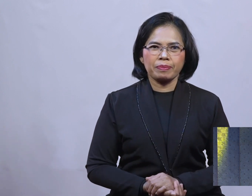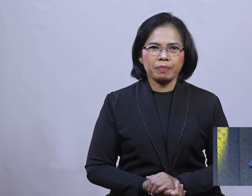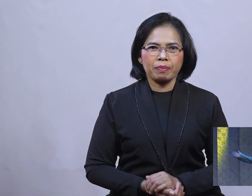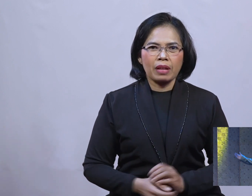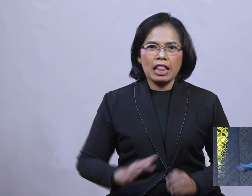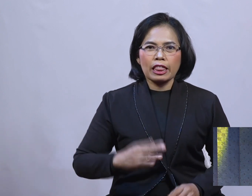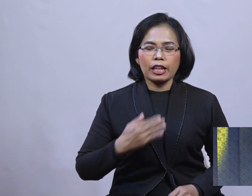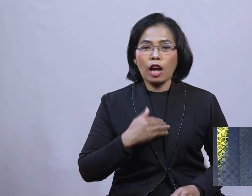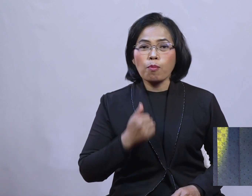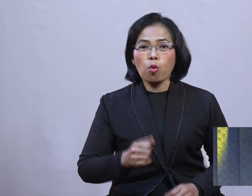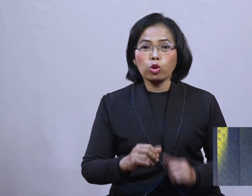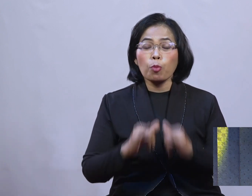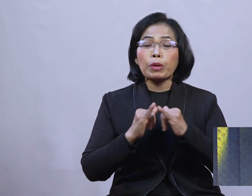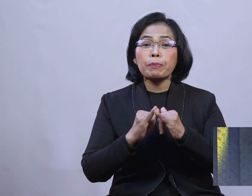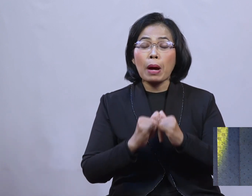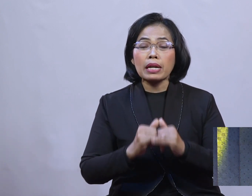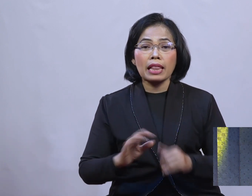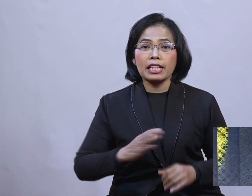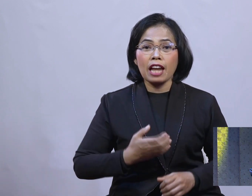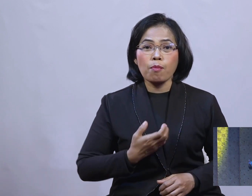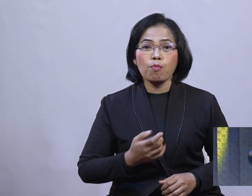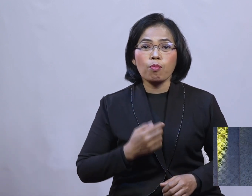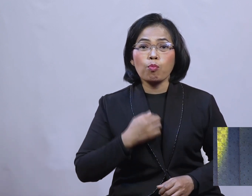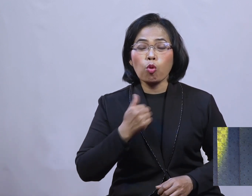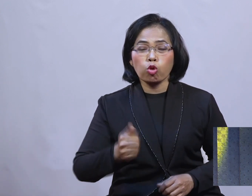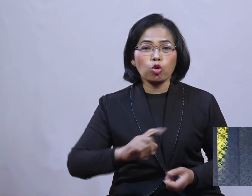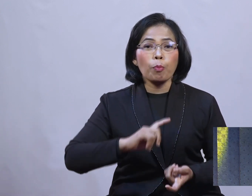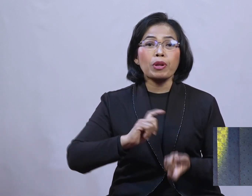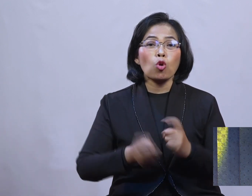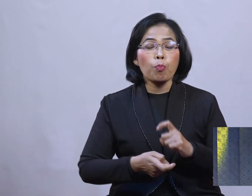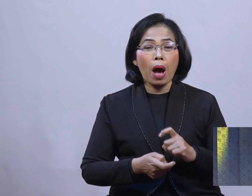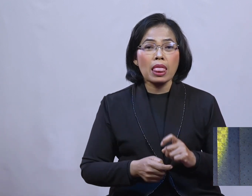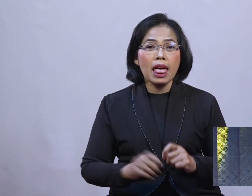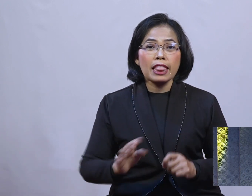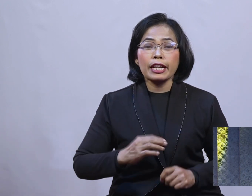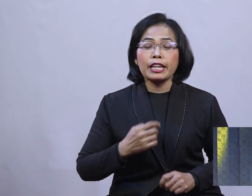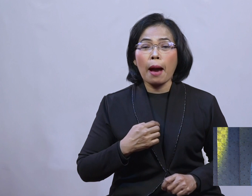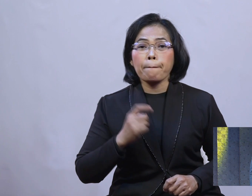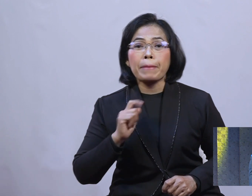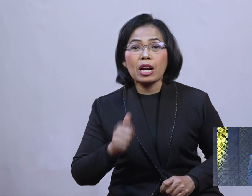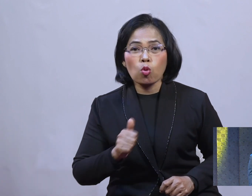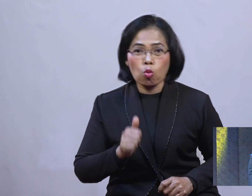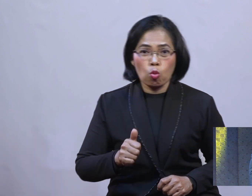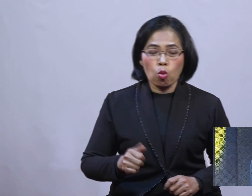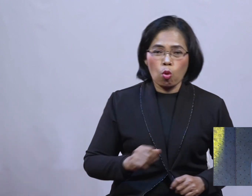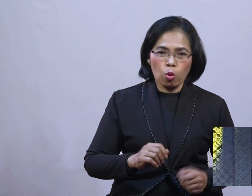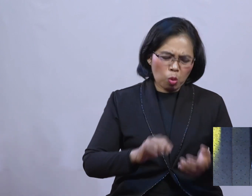merasa nggak butuh bertobat dia nggak merasa untuk butuh Baca Alkitab